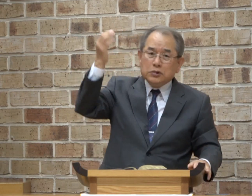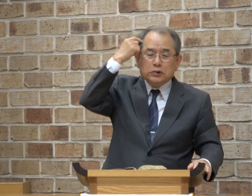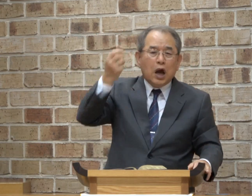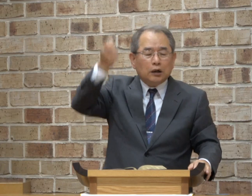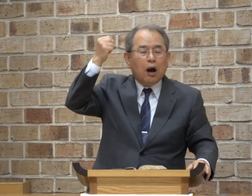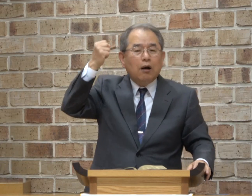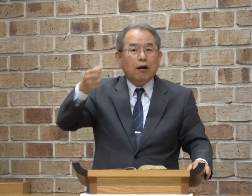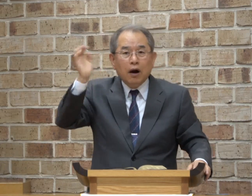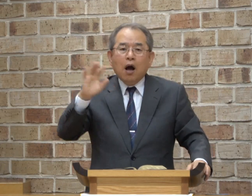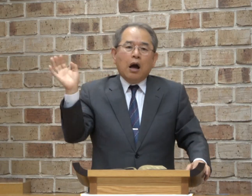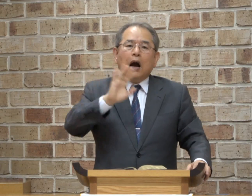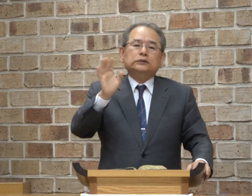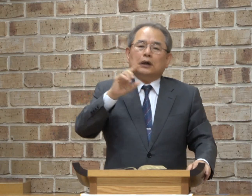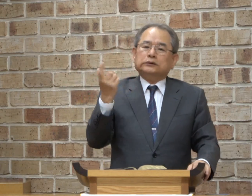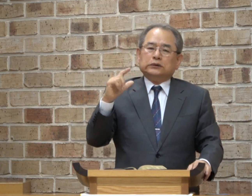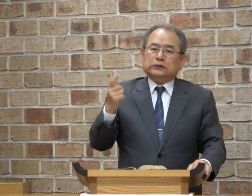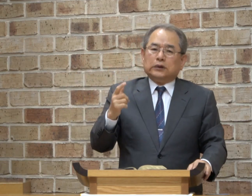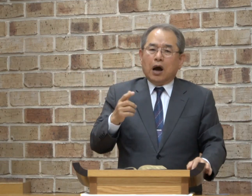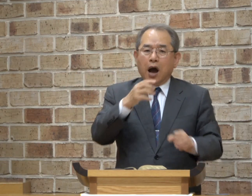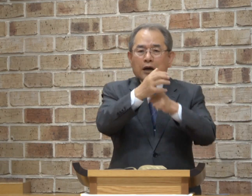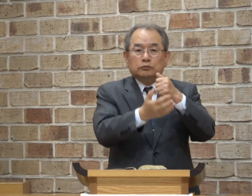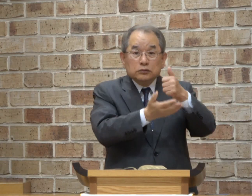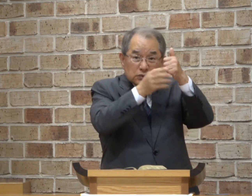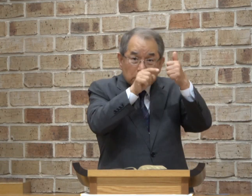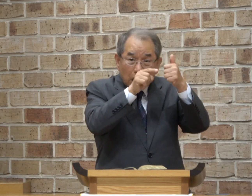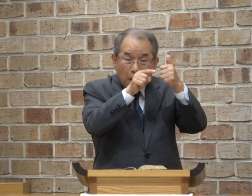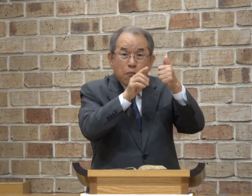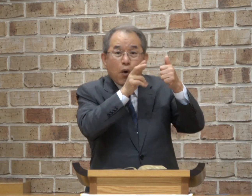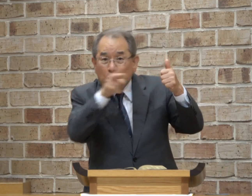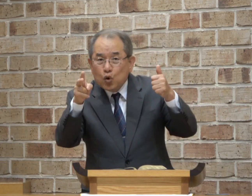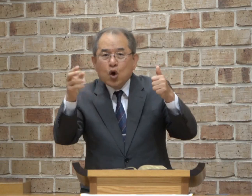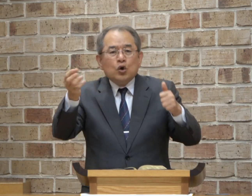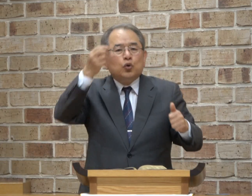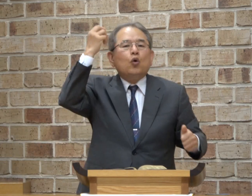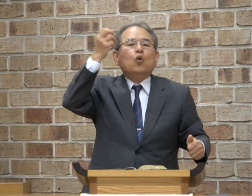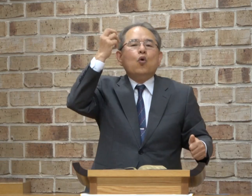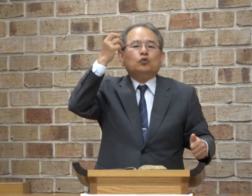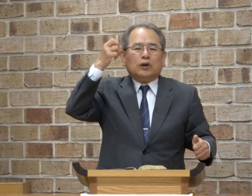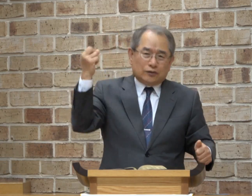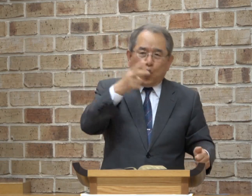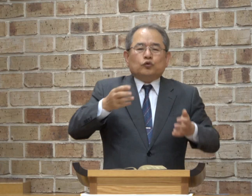하나님만 알는데 왜 성령에 대해서는 상관없다고 생각하는 것이죠. 하나님이